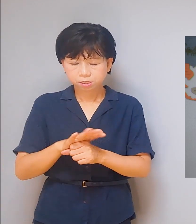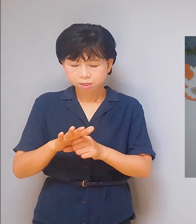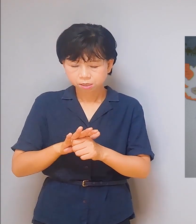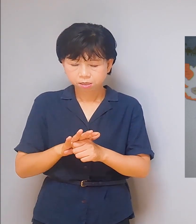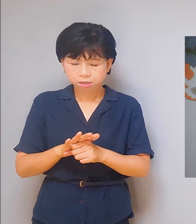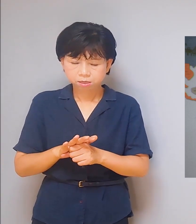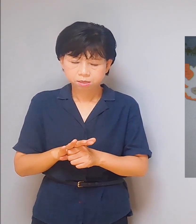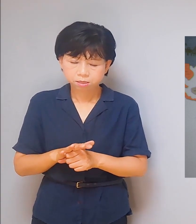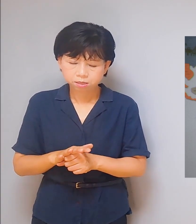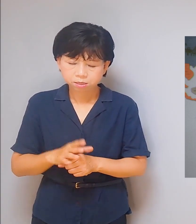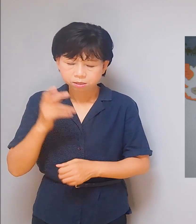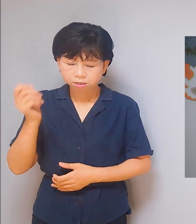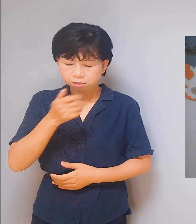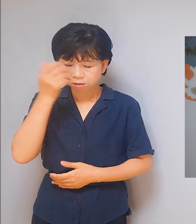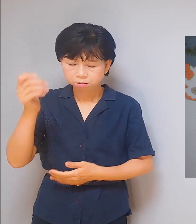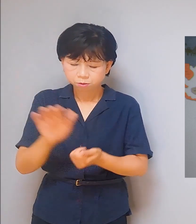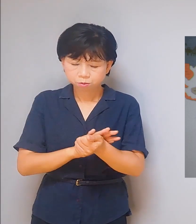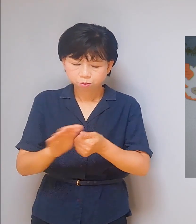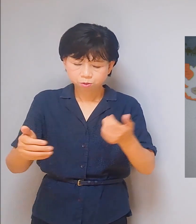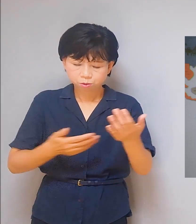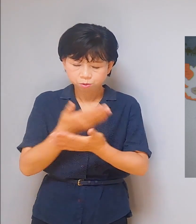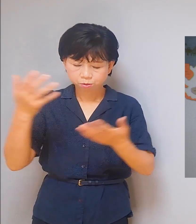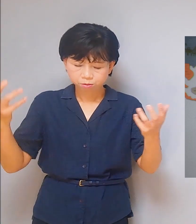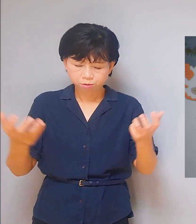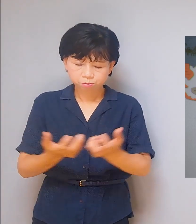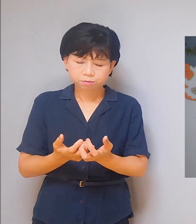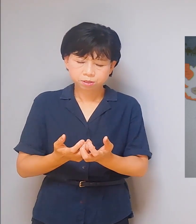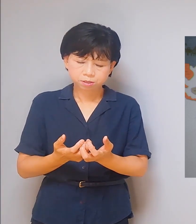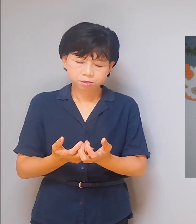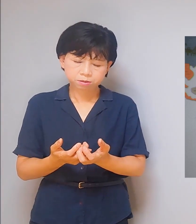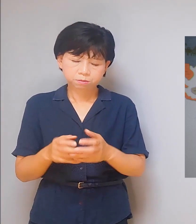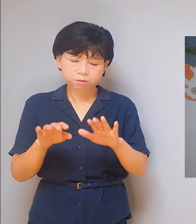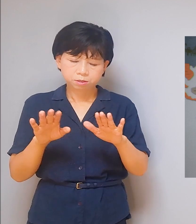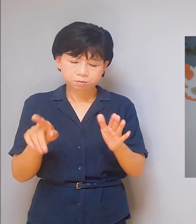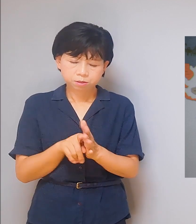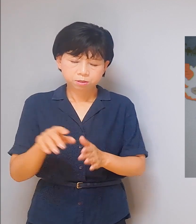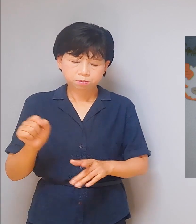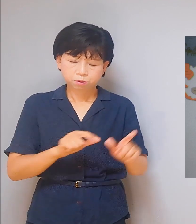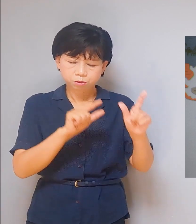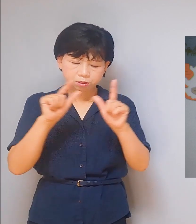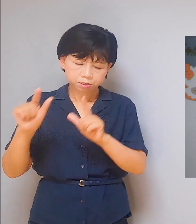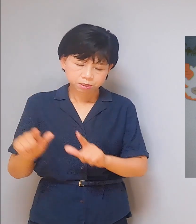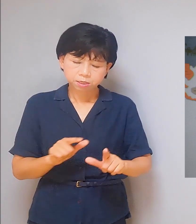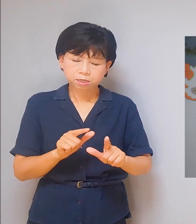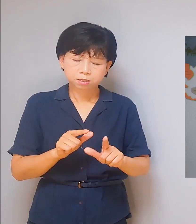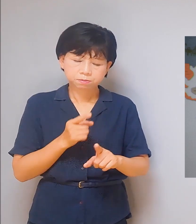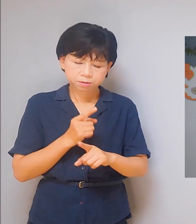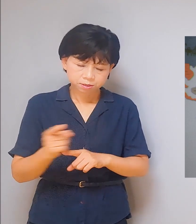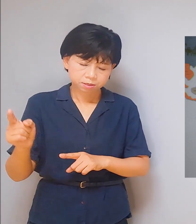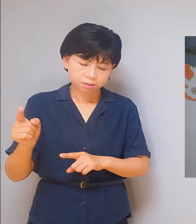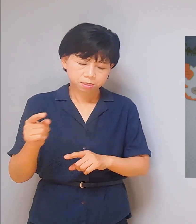크신 사랑하심과 성령님의 위로교통 충만하심이 믿음으로